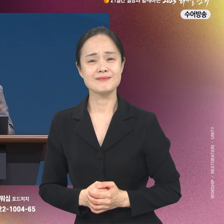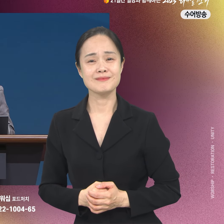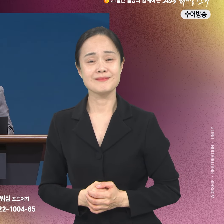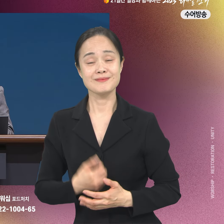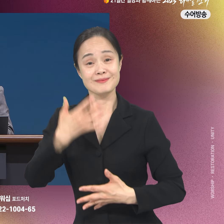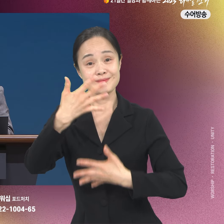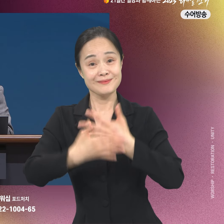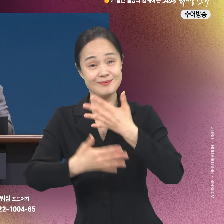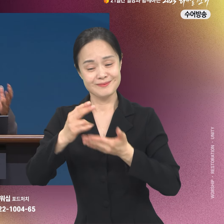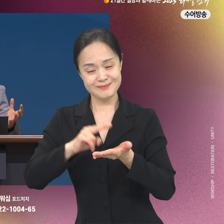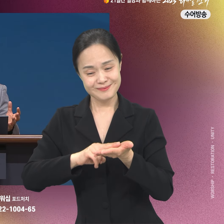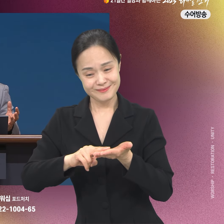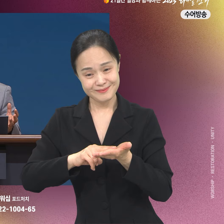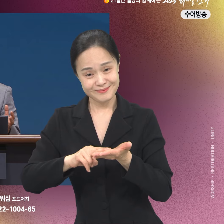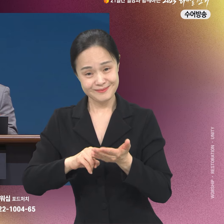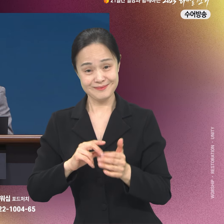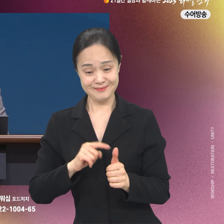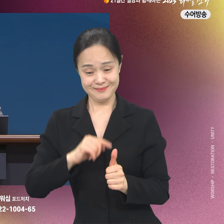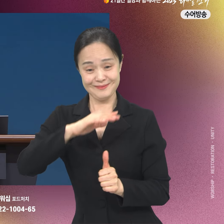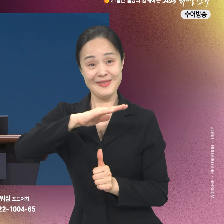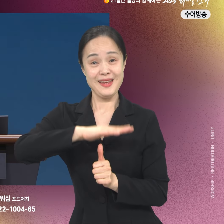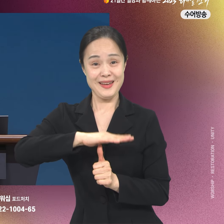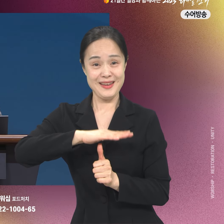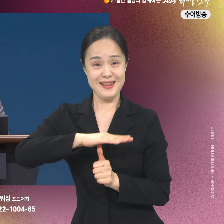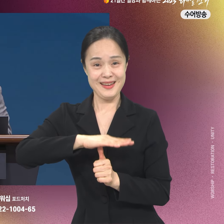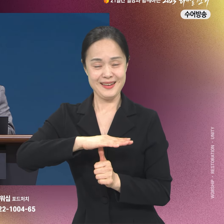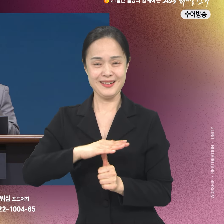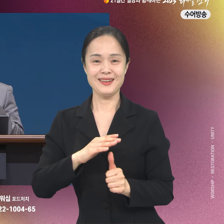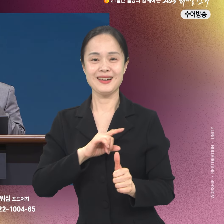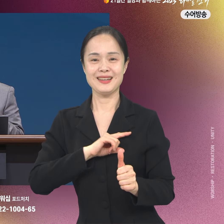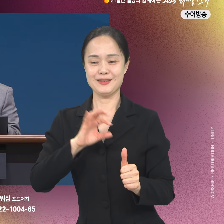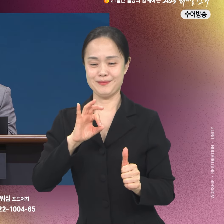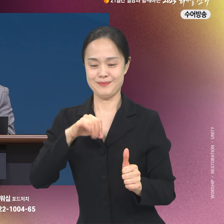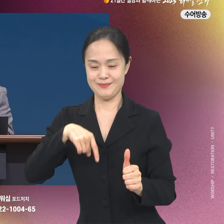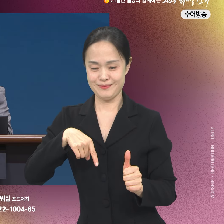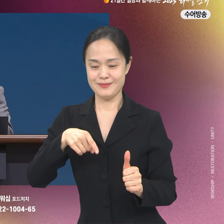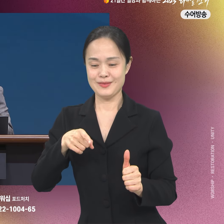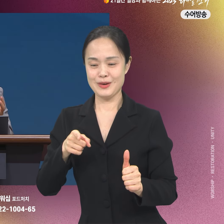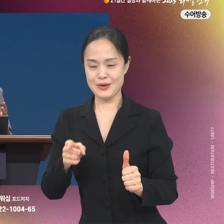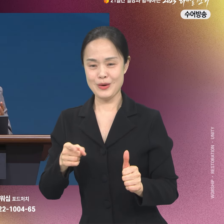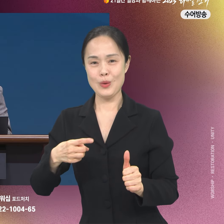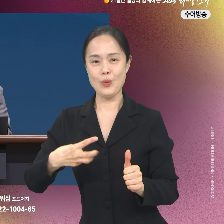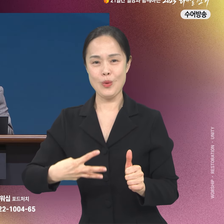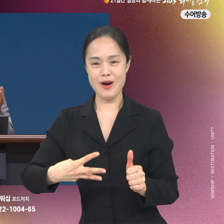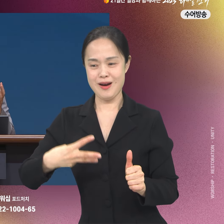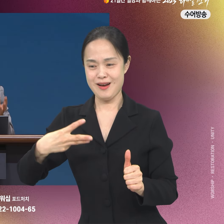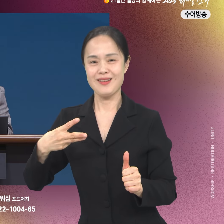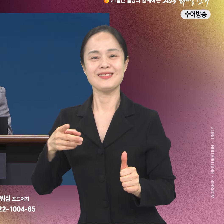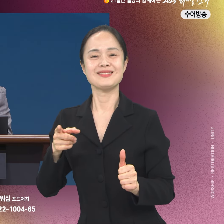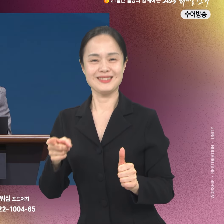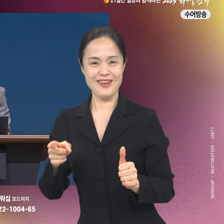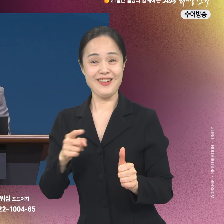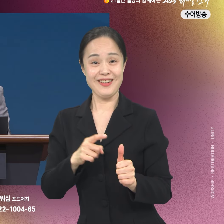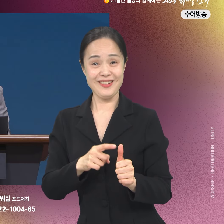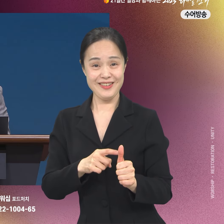월터라는 어린아이가 그리고 이제 이 영화를 볼 관객들이 월터의 관점과 시점으로